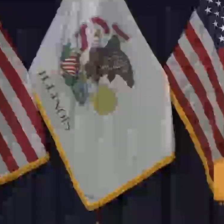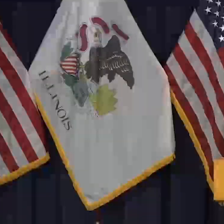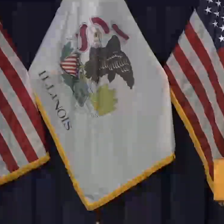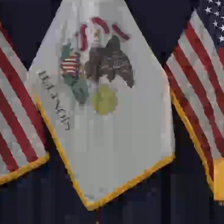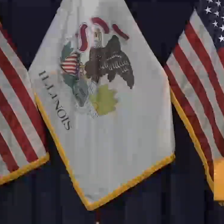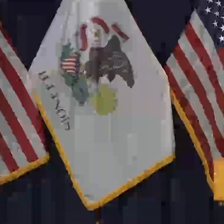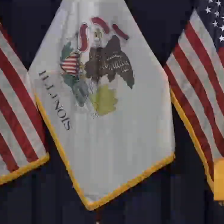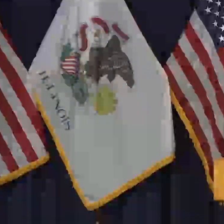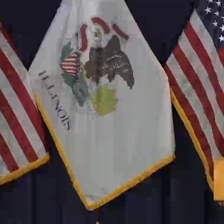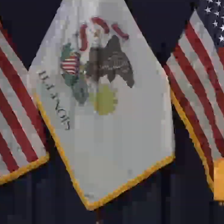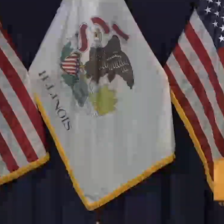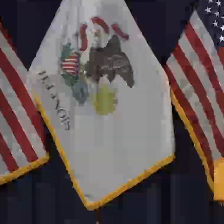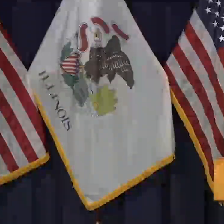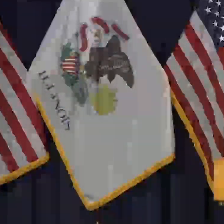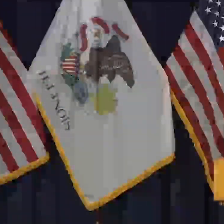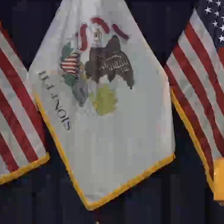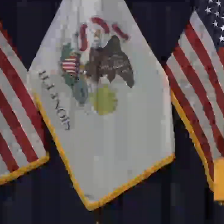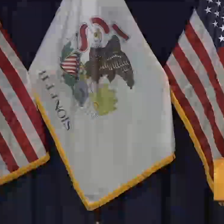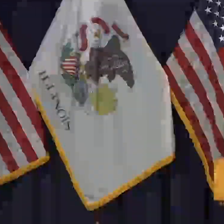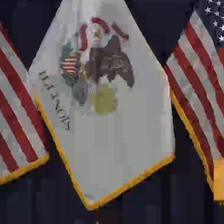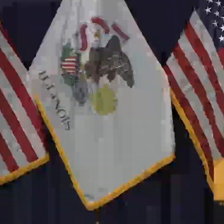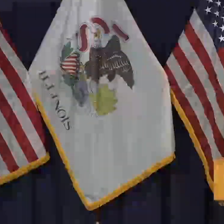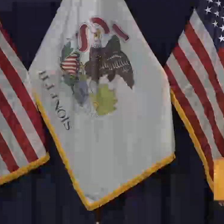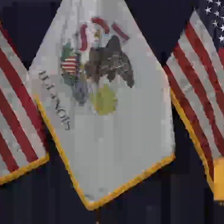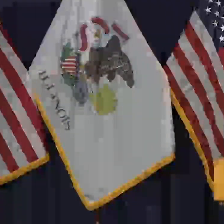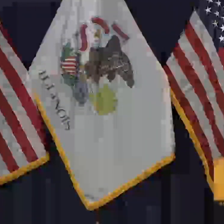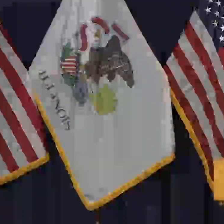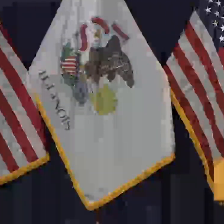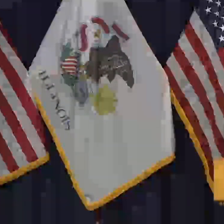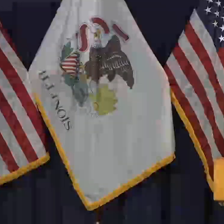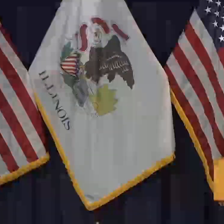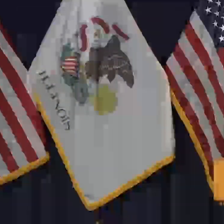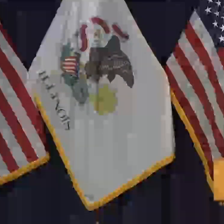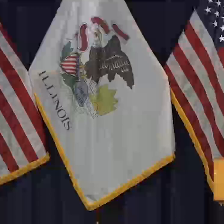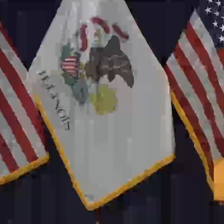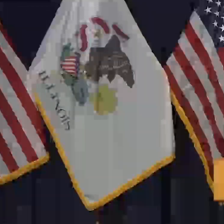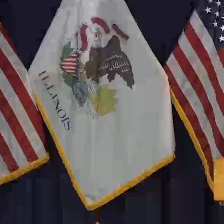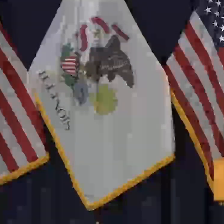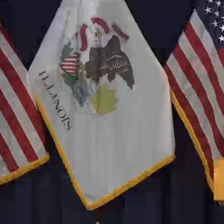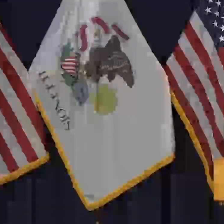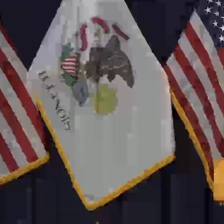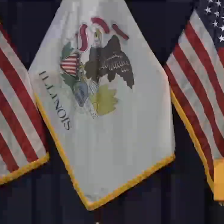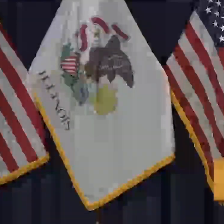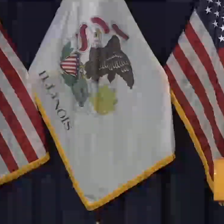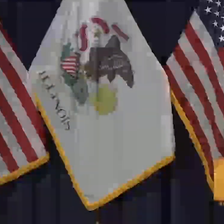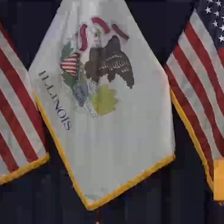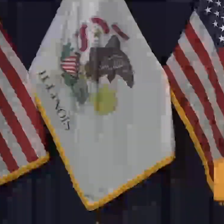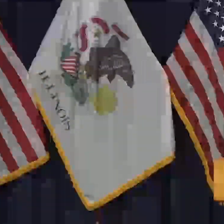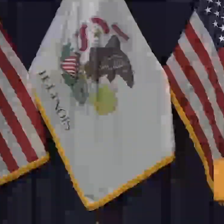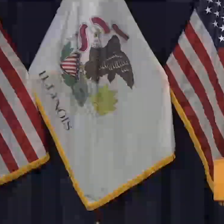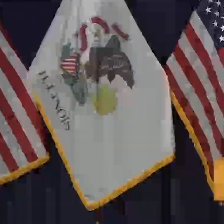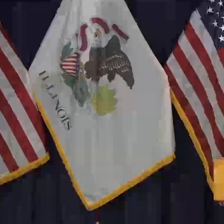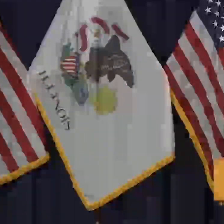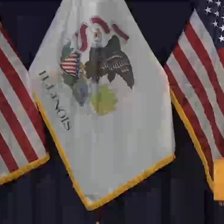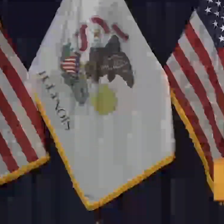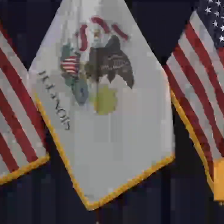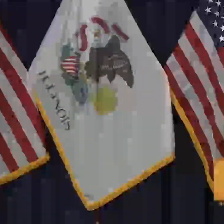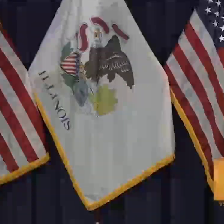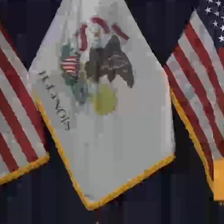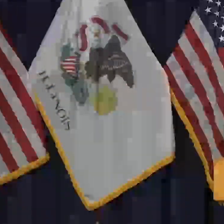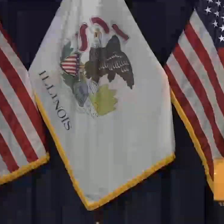encargado de identificar las necesidades de las comunidades de color en todo el estado durante esta respuesta de